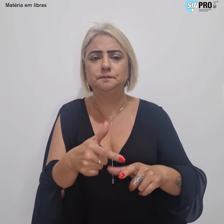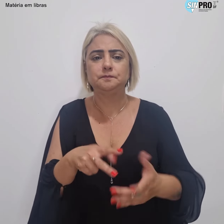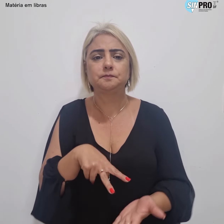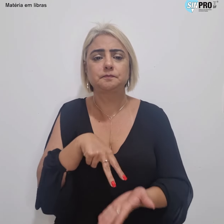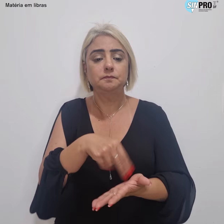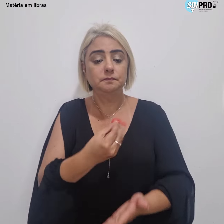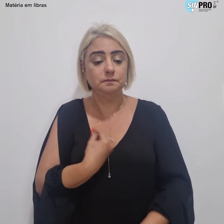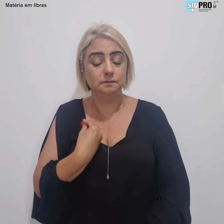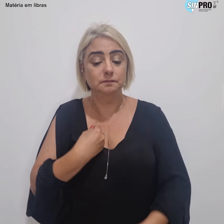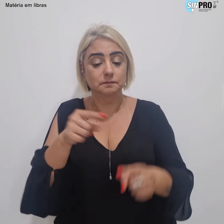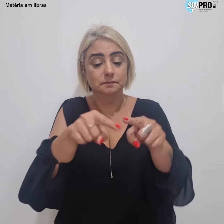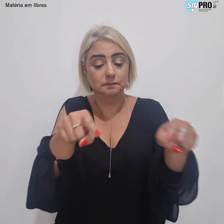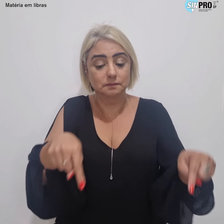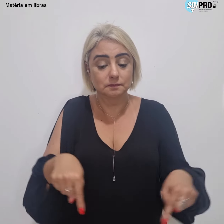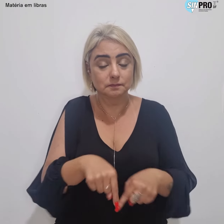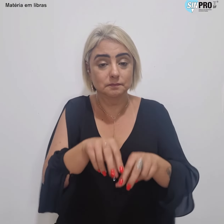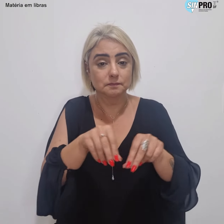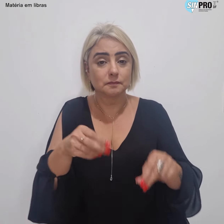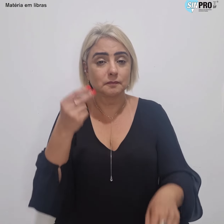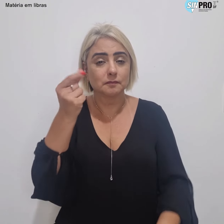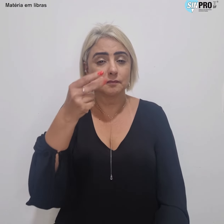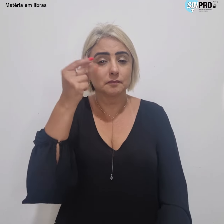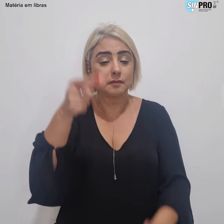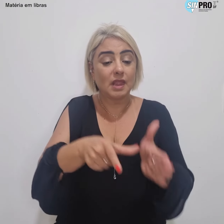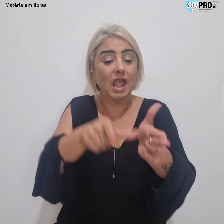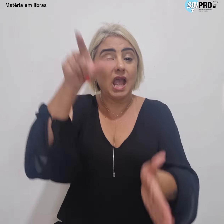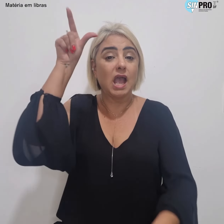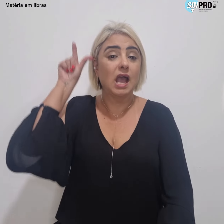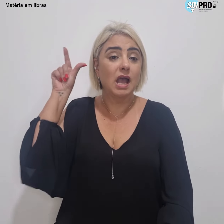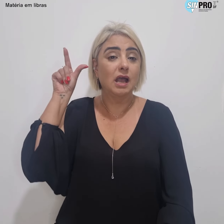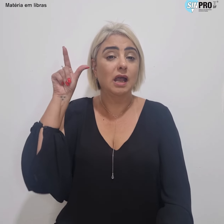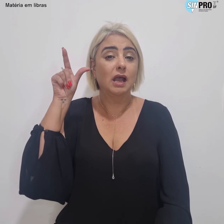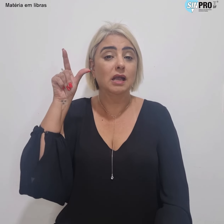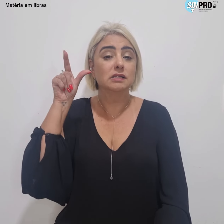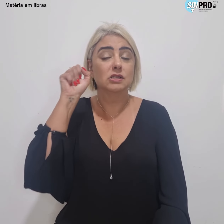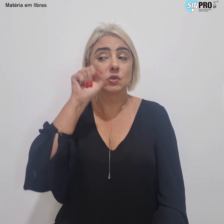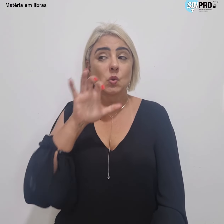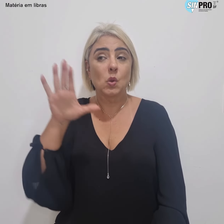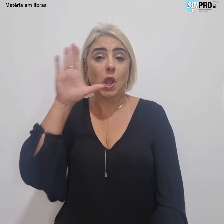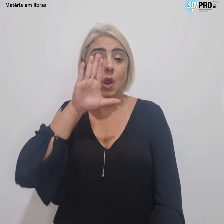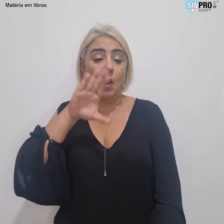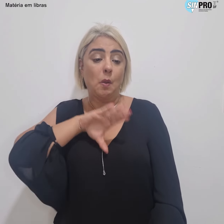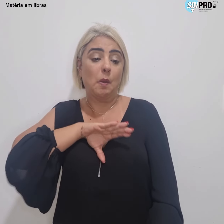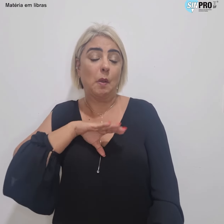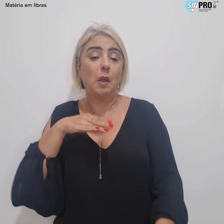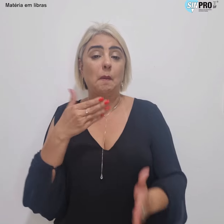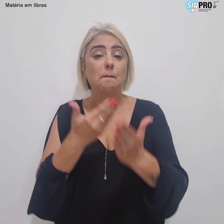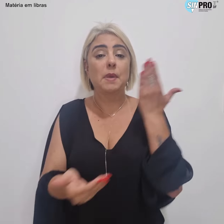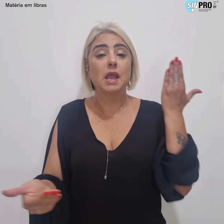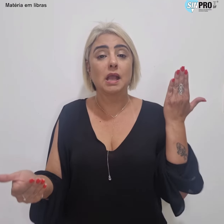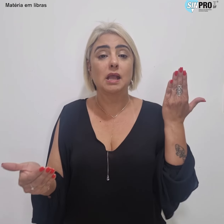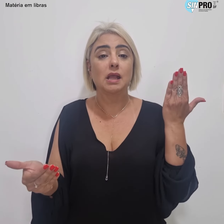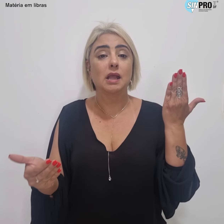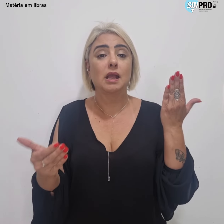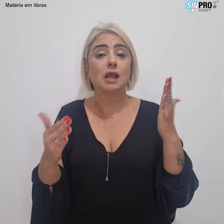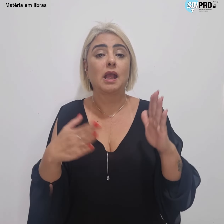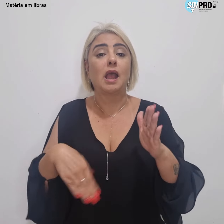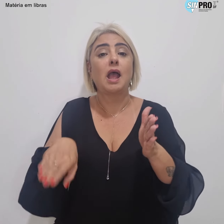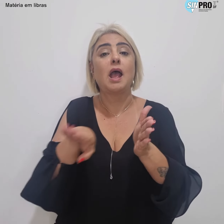estas terras desde muito antes de o europeu chegar, percam sua ordem de chegada para